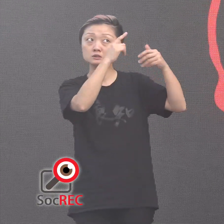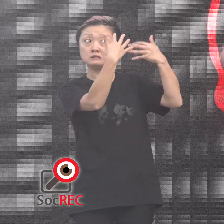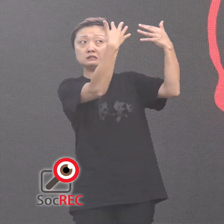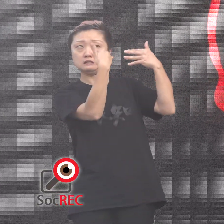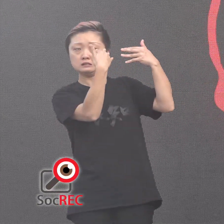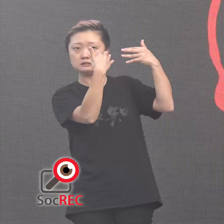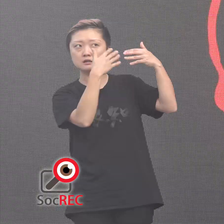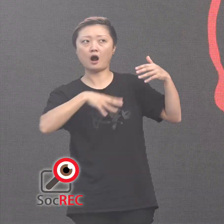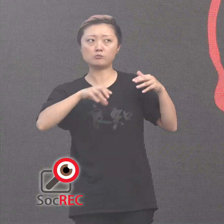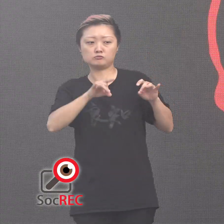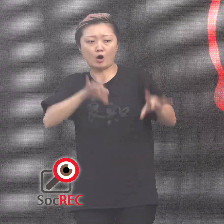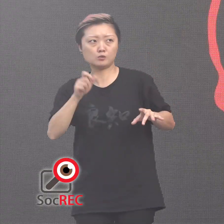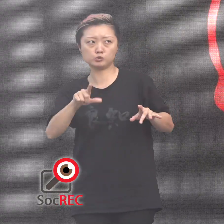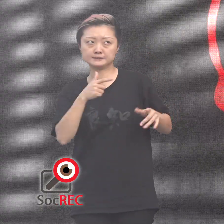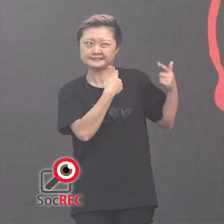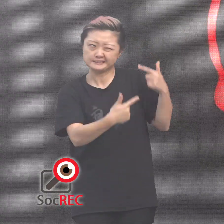们 never give up，